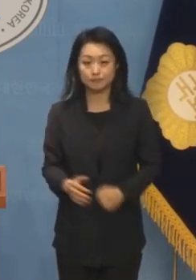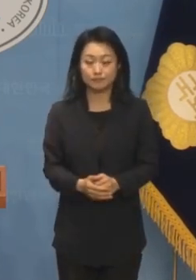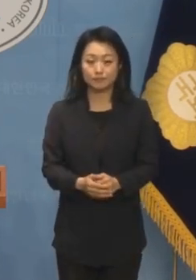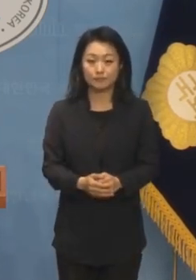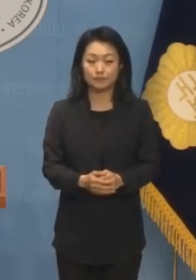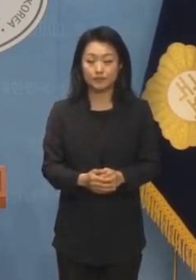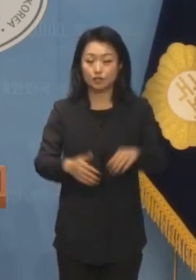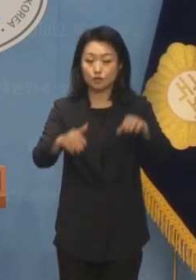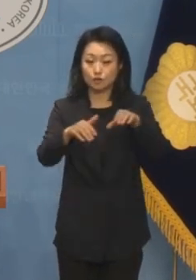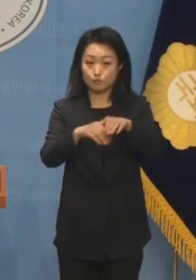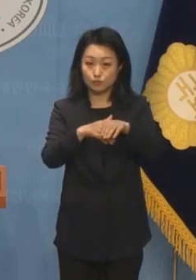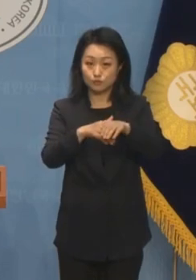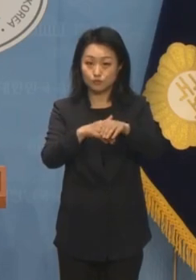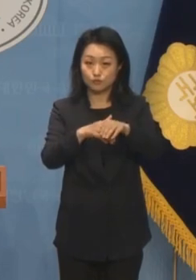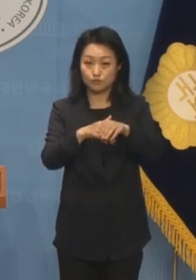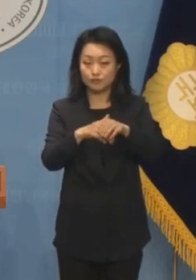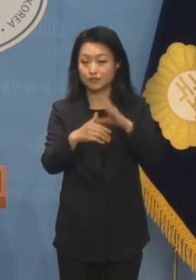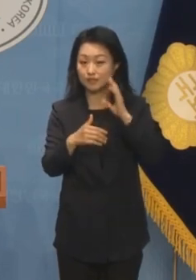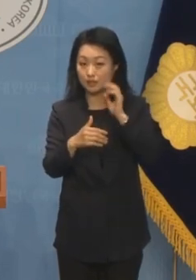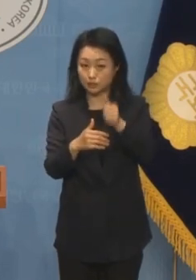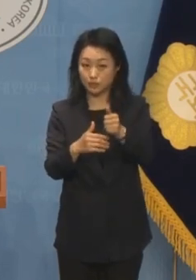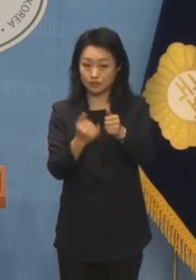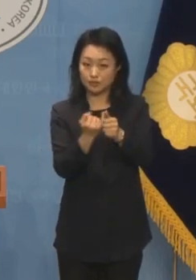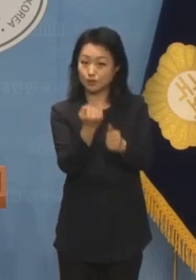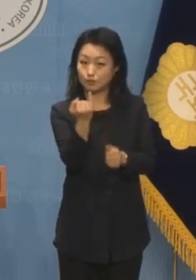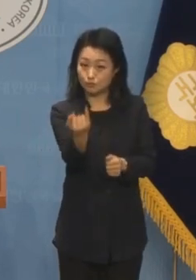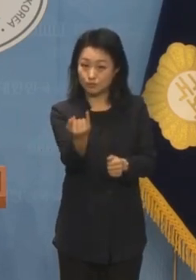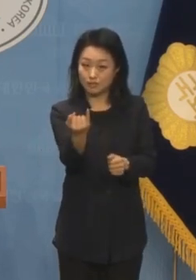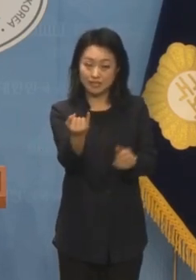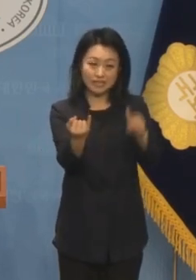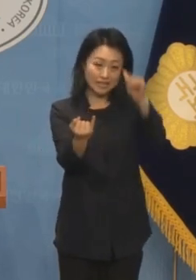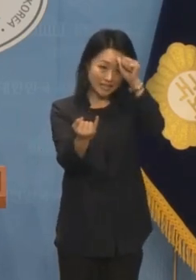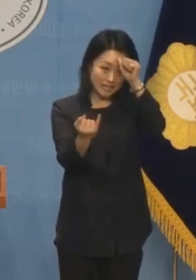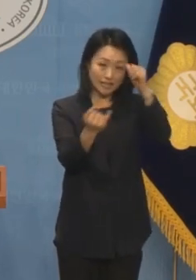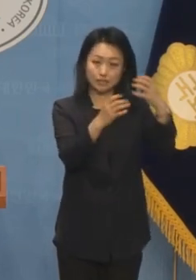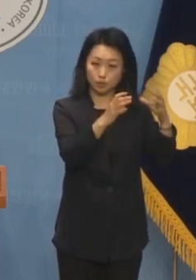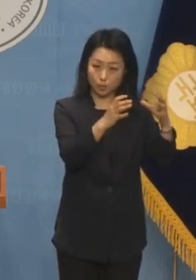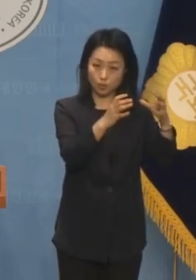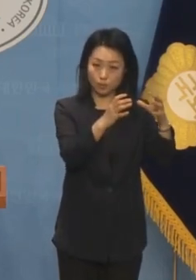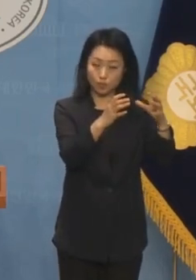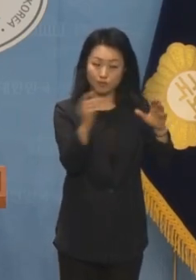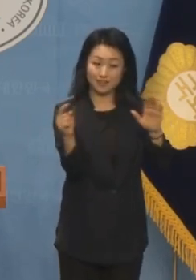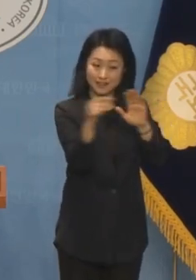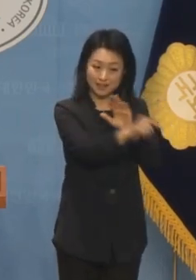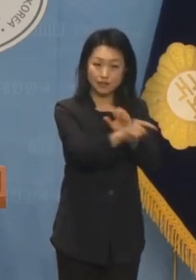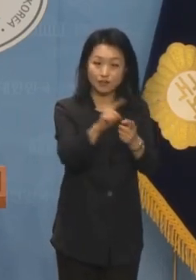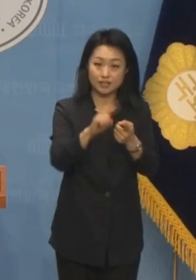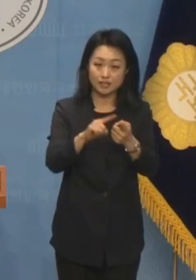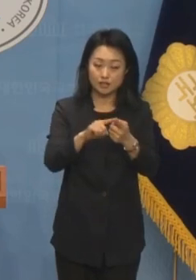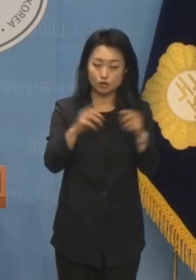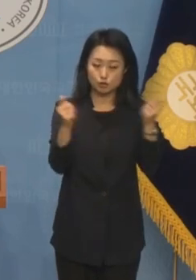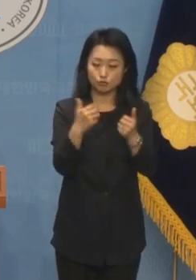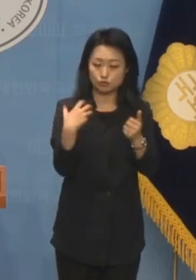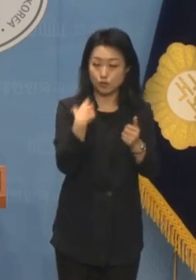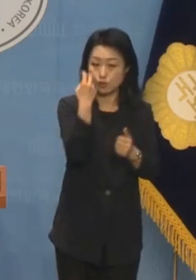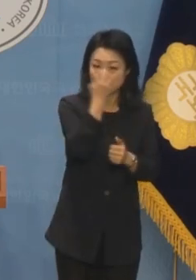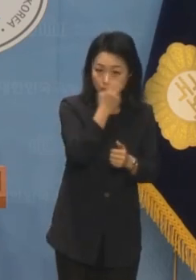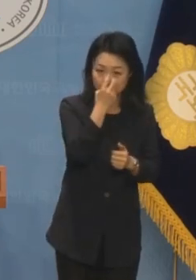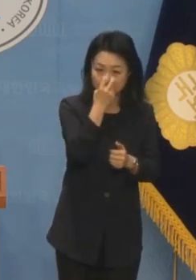김정숙 여사의 인도 혈세 순방에 대한 국정조사와 특검을 요구한다는